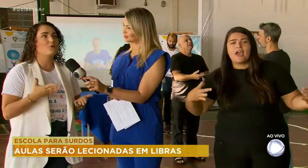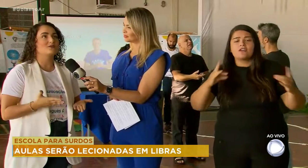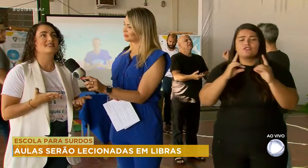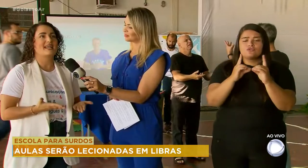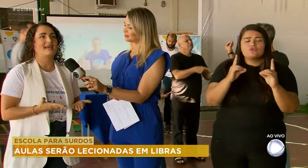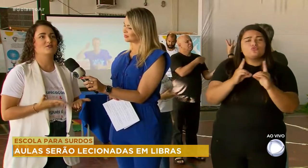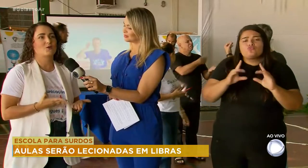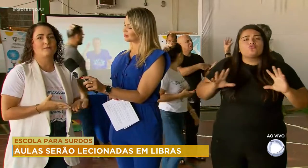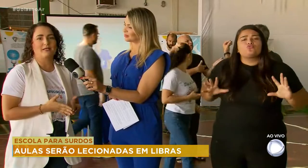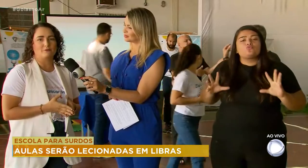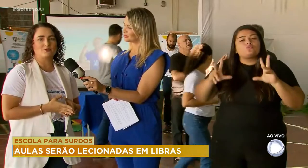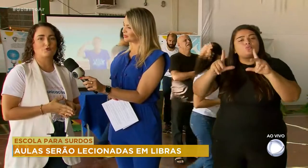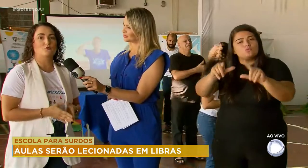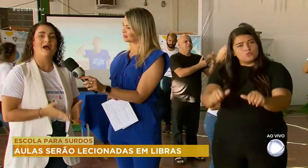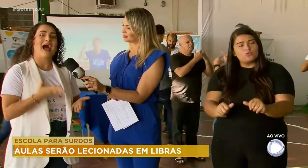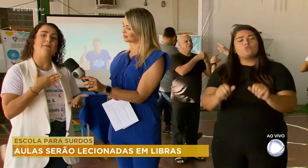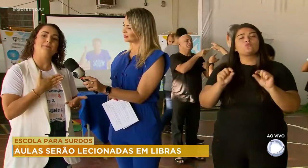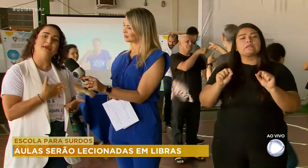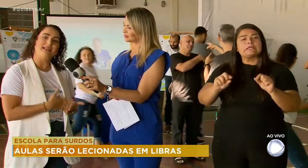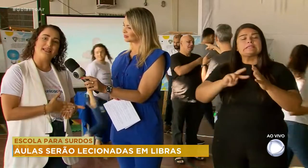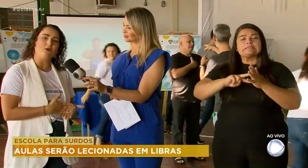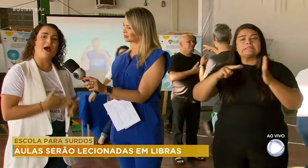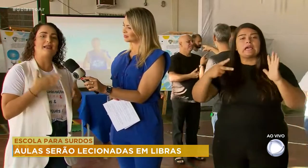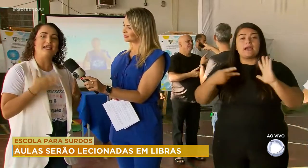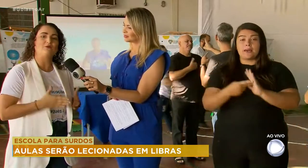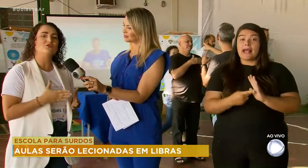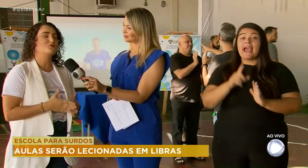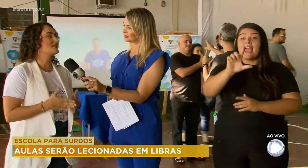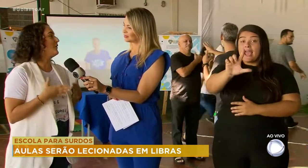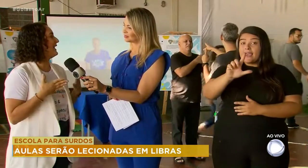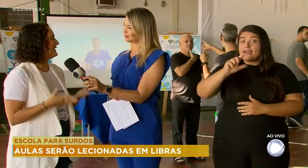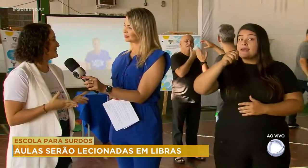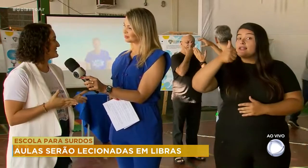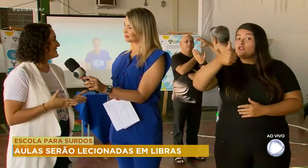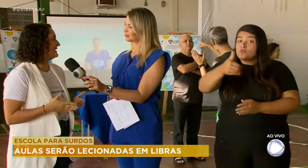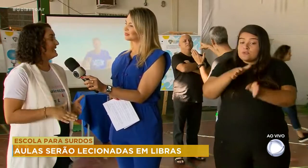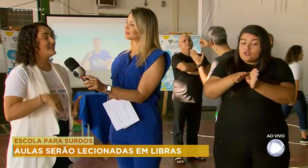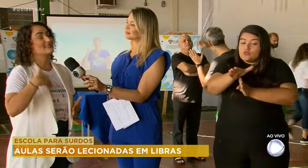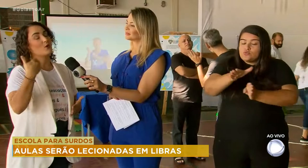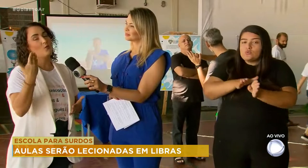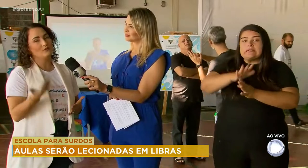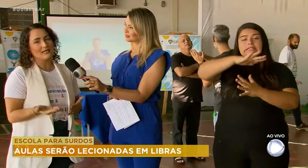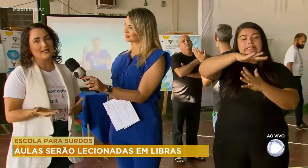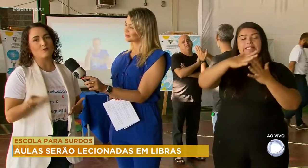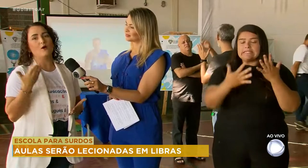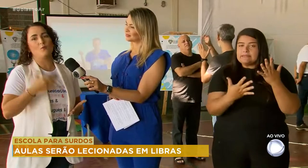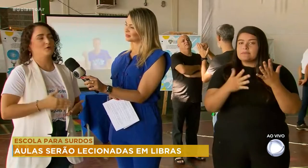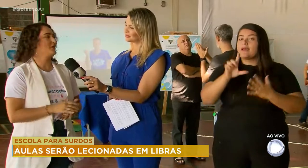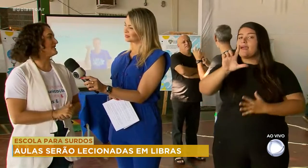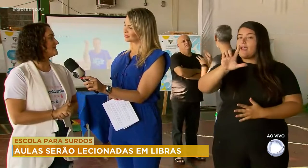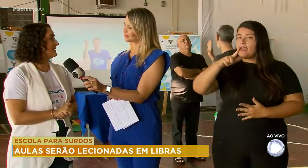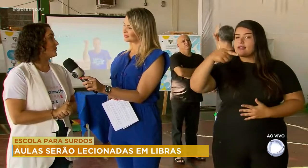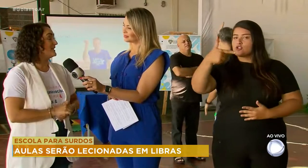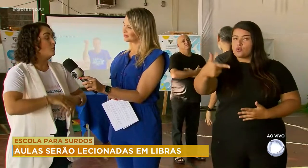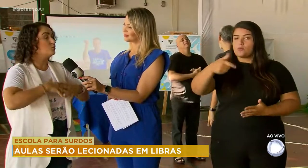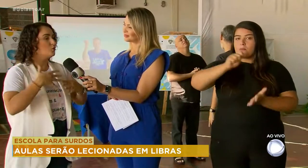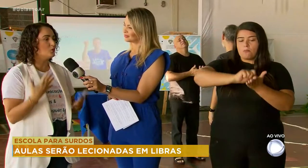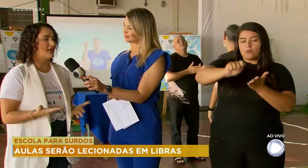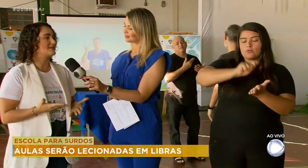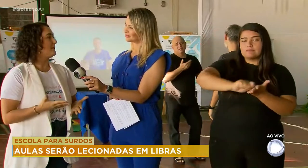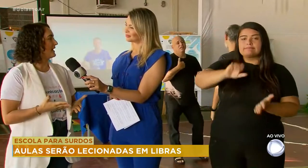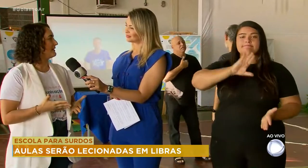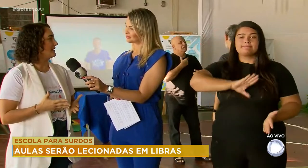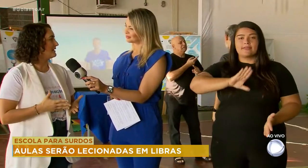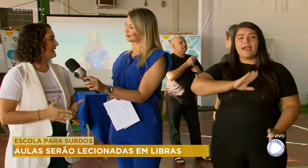Quando considerada a escola bilíngue de surdos? A primeira língua, a língua de instrução, é Libras. E a segunda língua, o português escrito. Então,